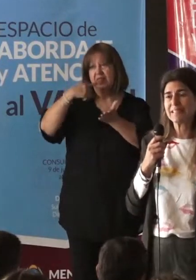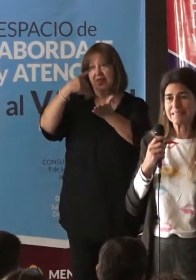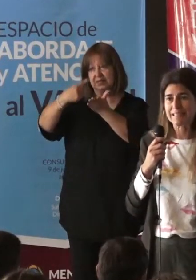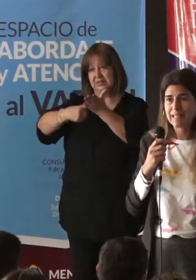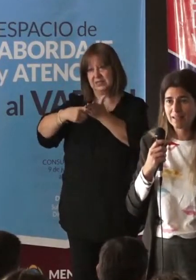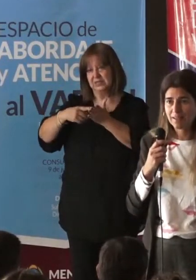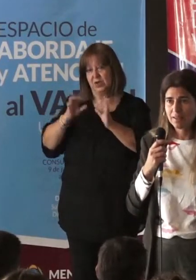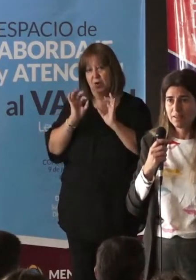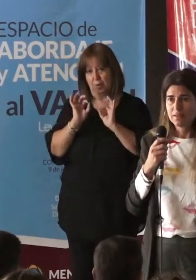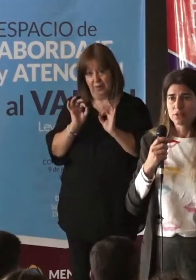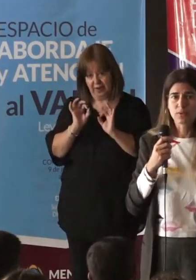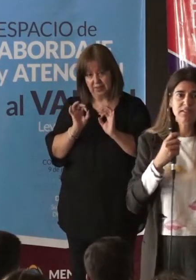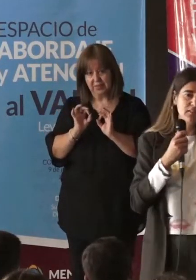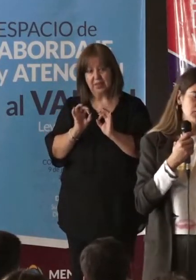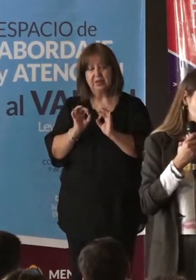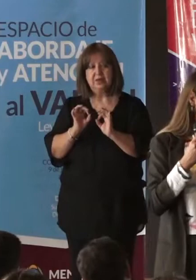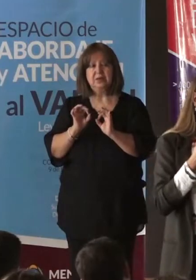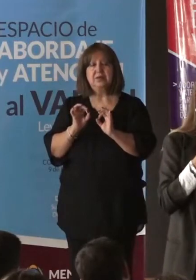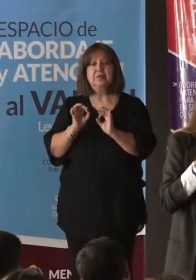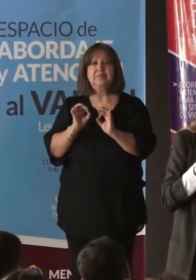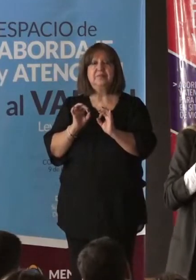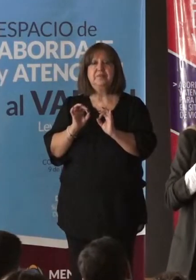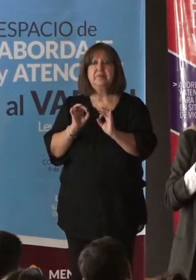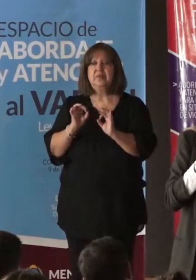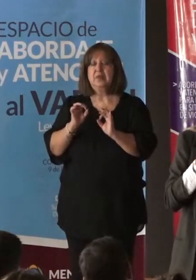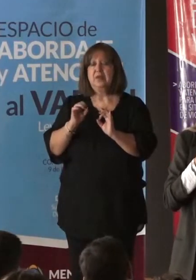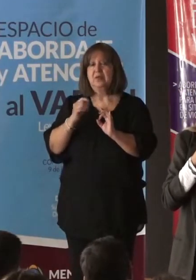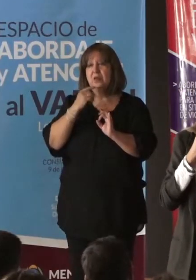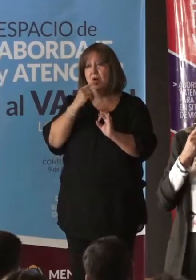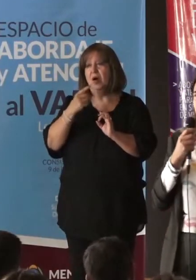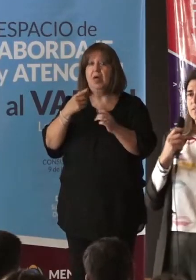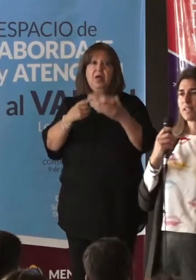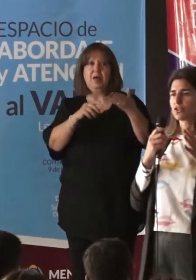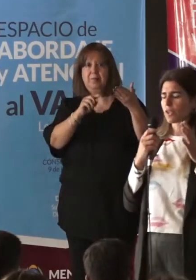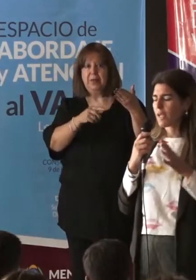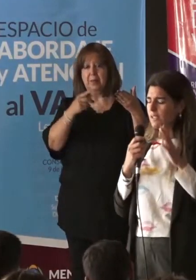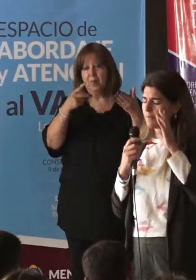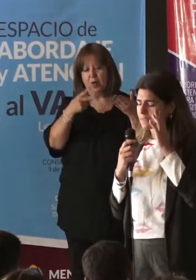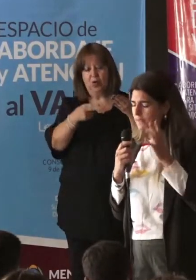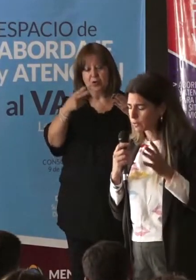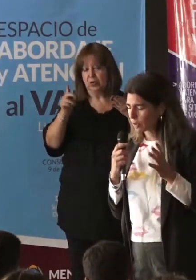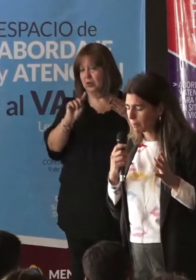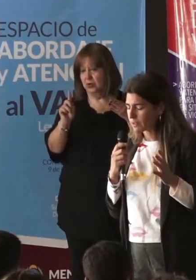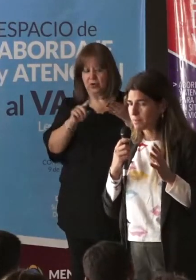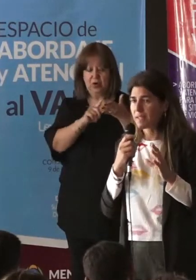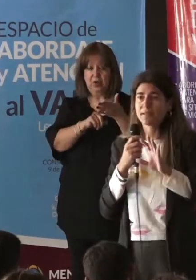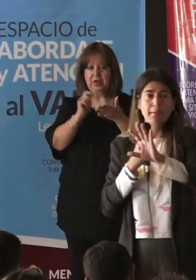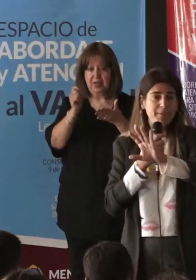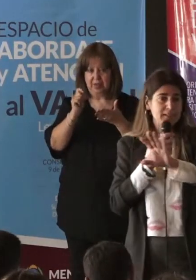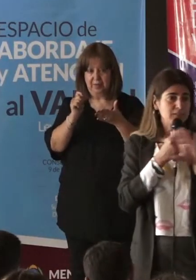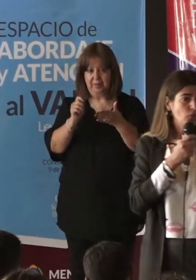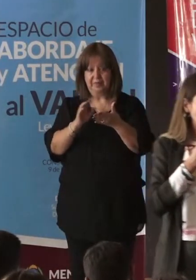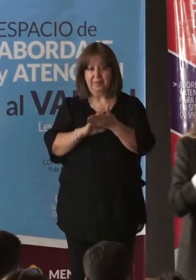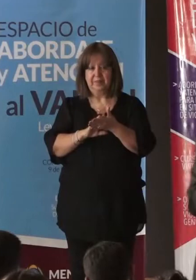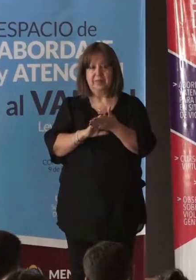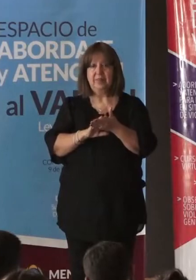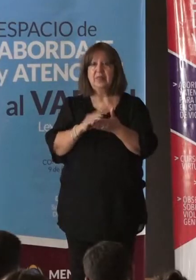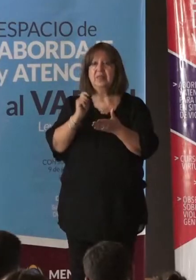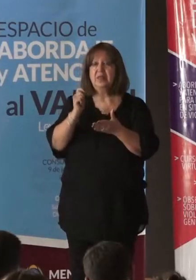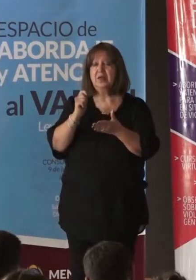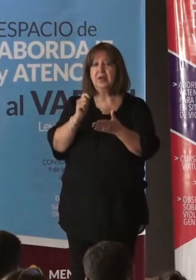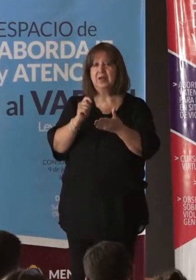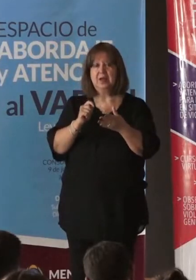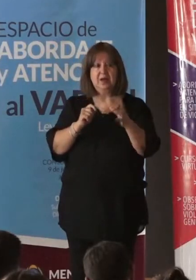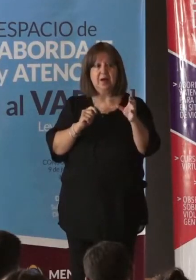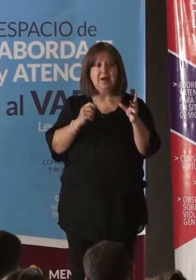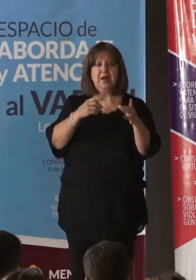decisión integral, no una intención sesgada, no sé, derechos reales, a ver a quién corresponde el bien. Espere, señor juez.